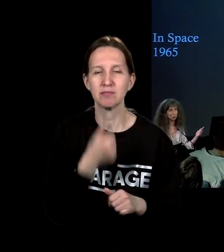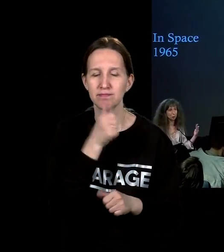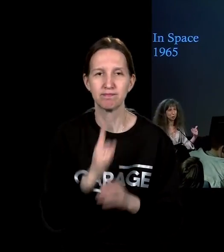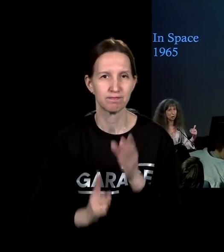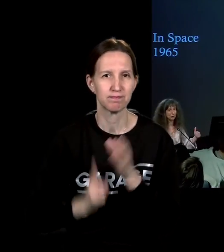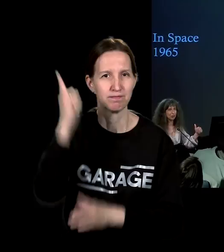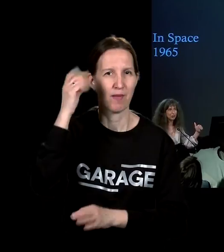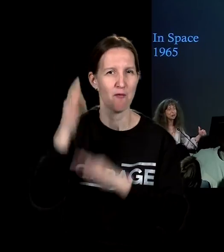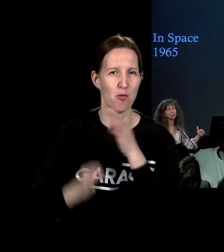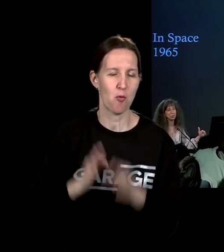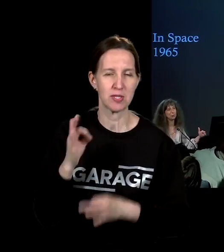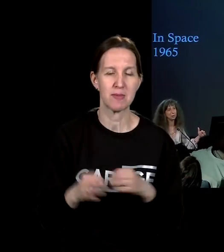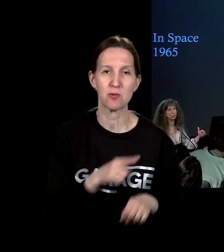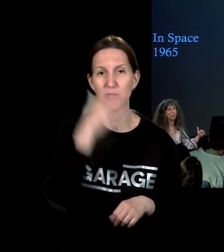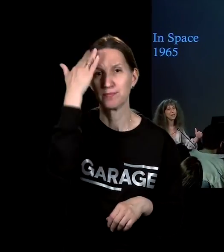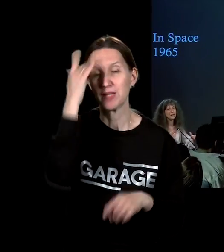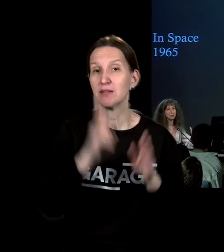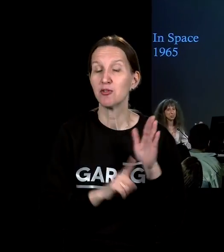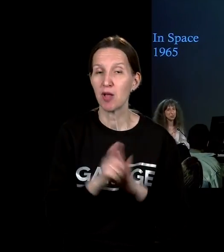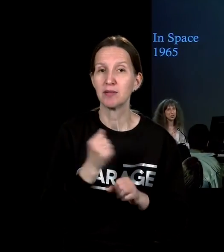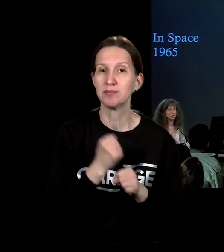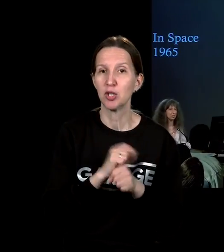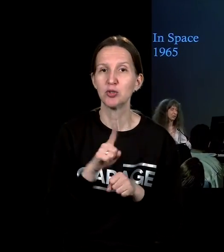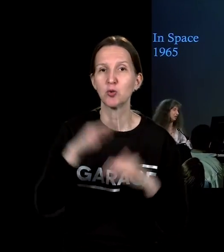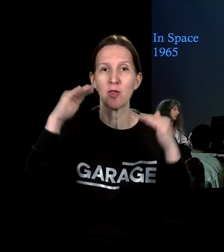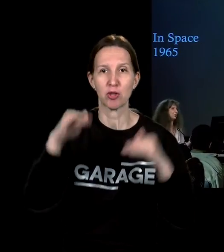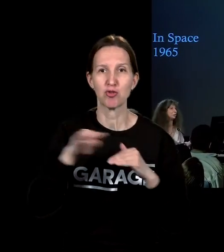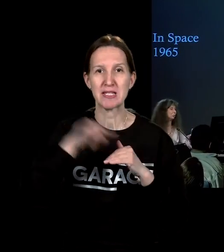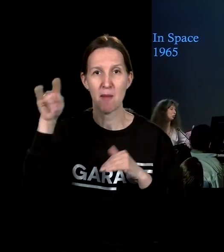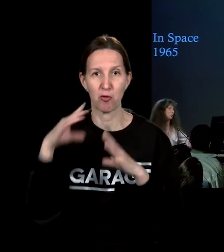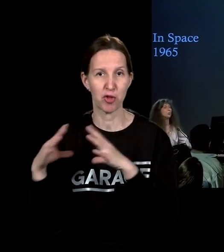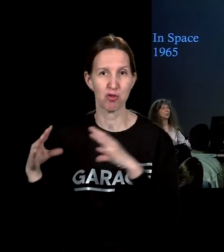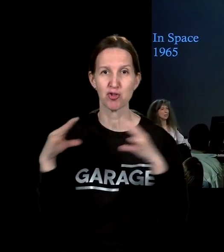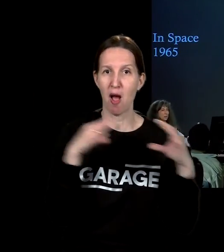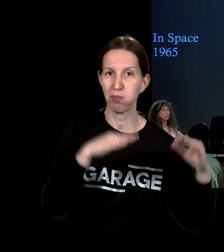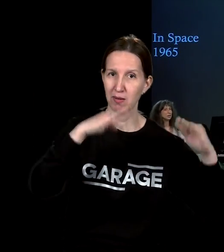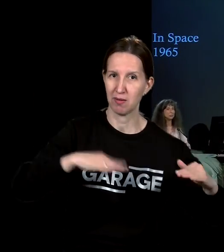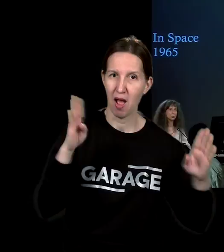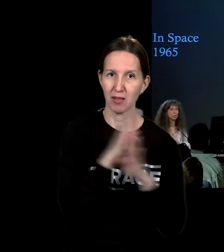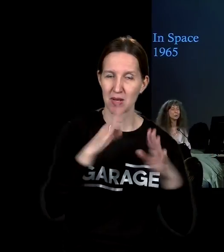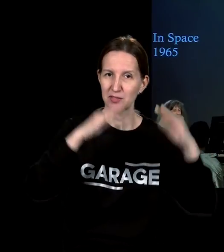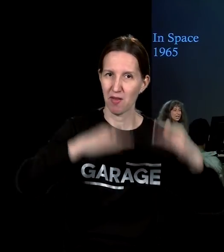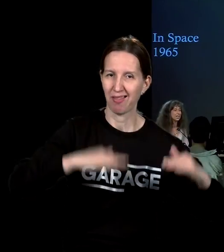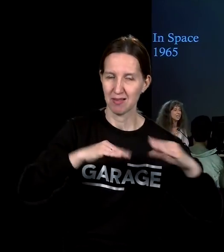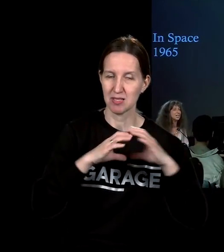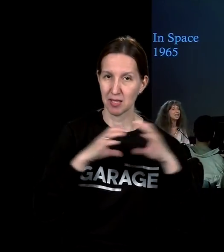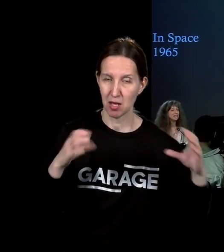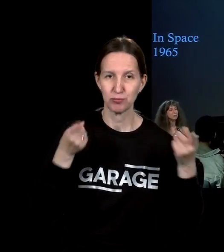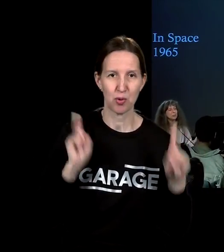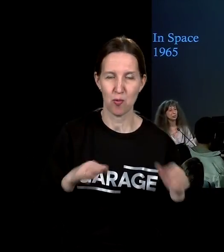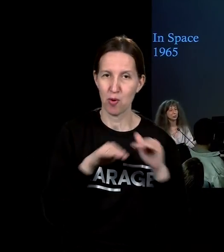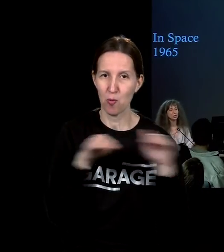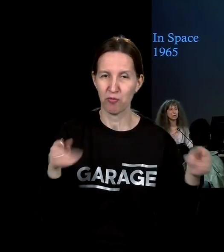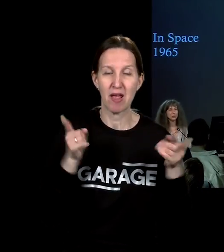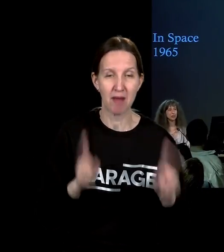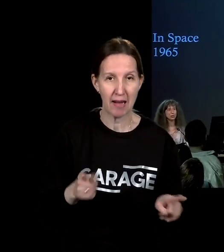это что-то, что летает ниже самолета и позволяет находиться в неком другом слое атмосферы, в другом слое реальности, либо